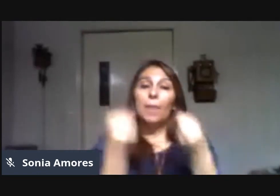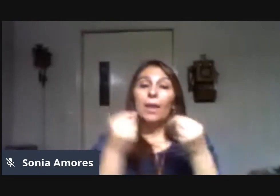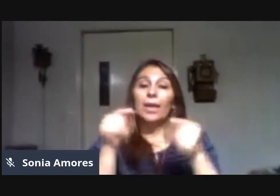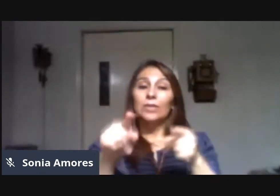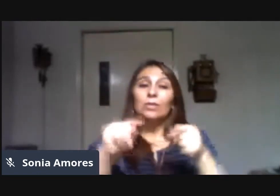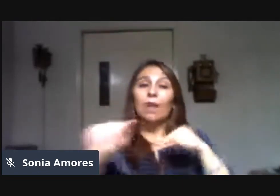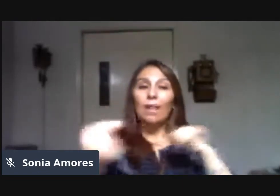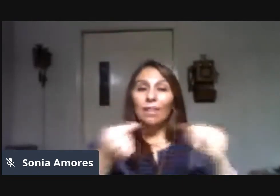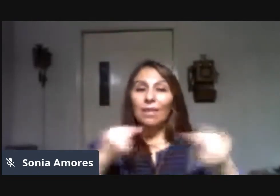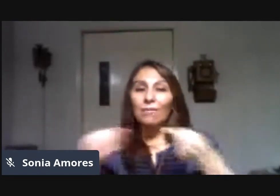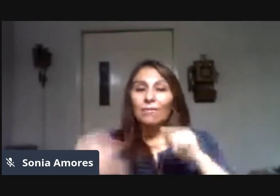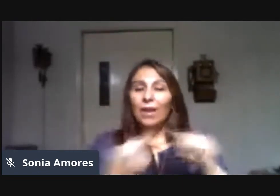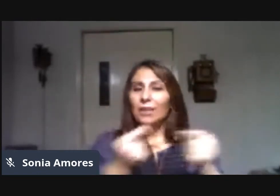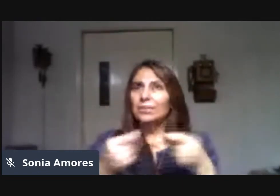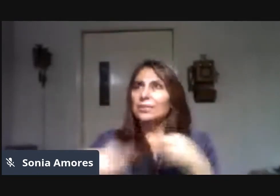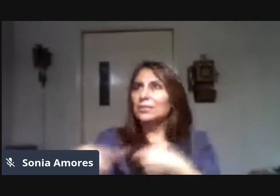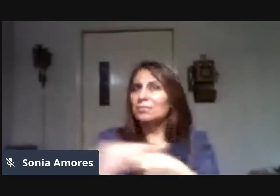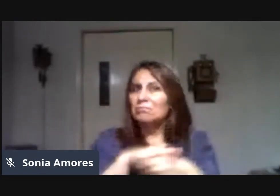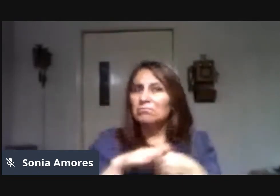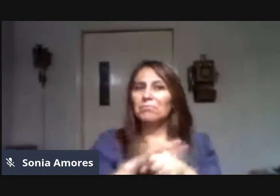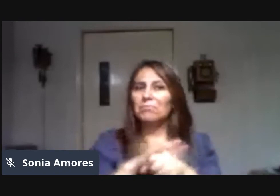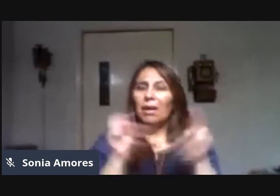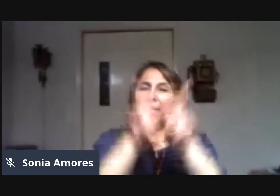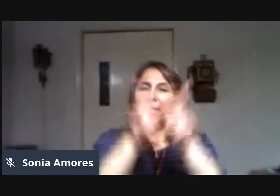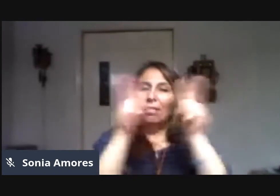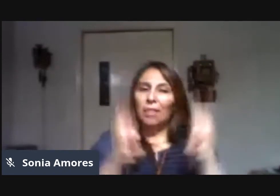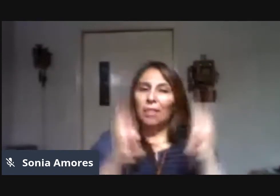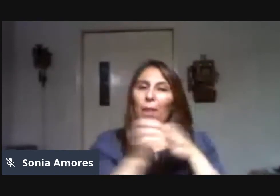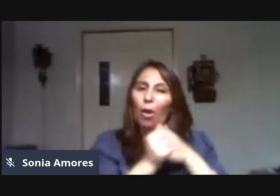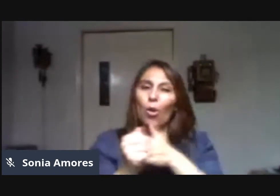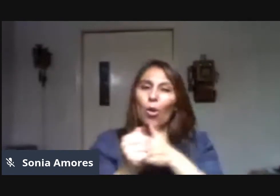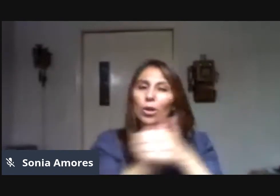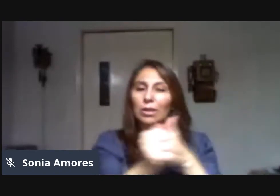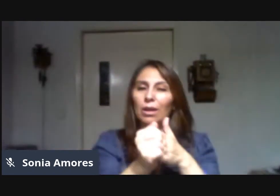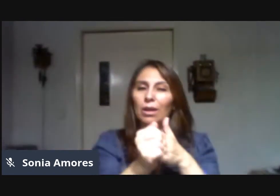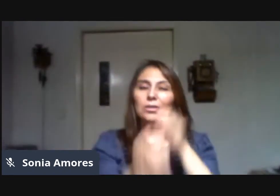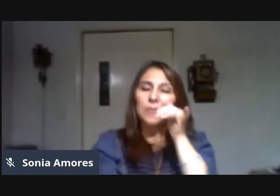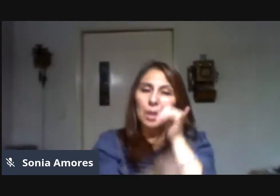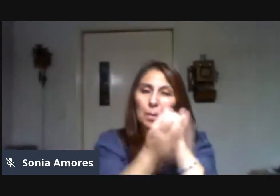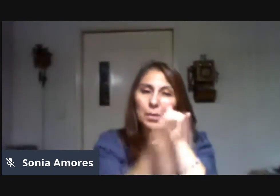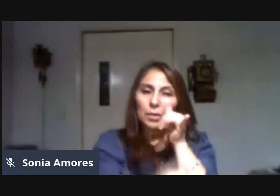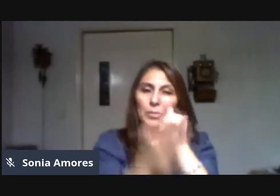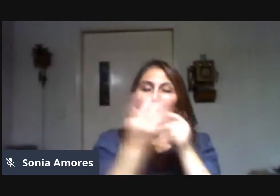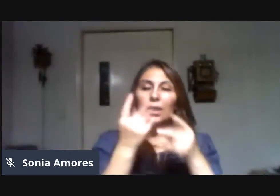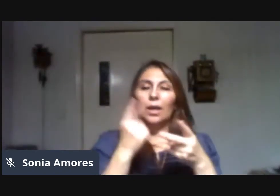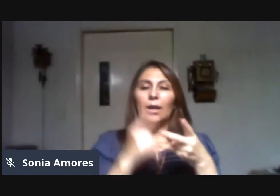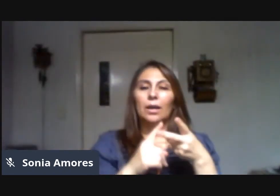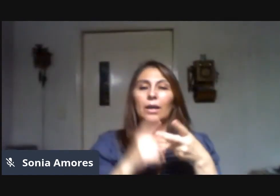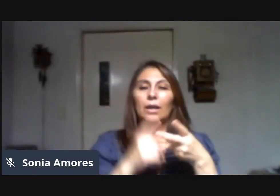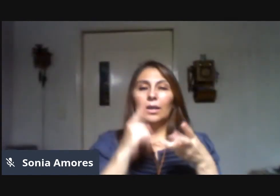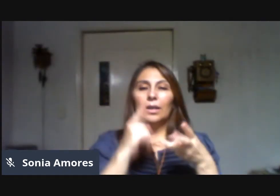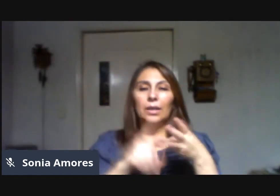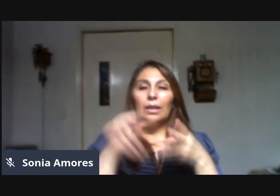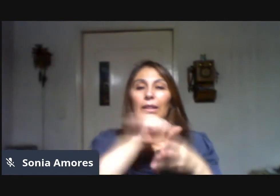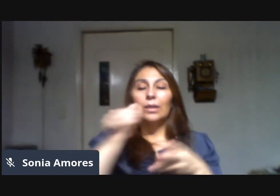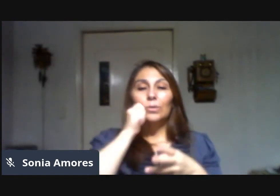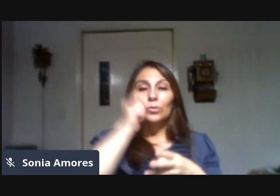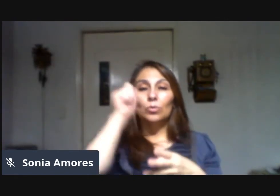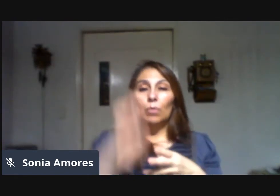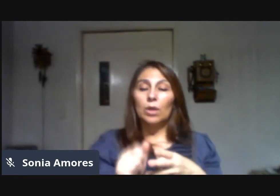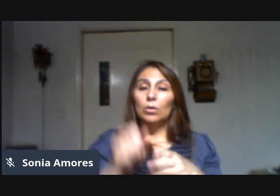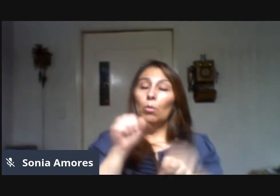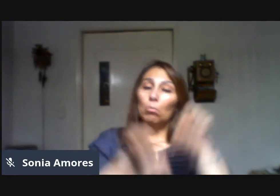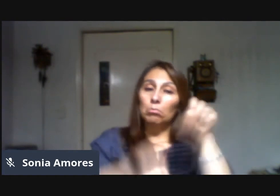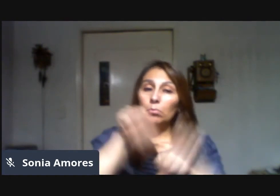asuntos que son orientados desde el lugar de la pedagogía y los derechos humanos nos posibiliten